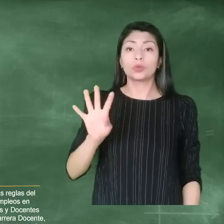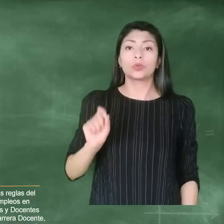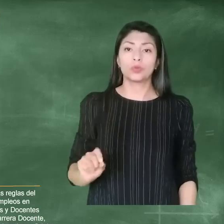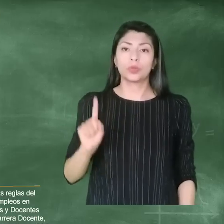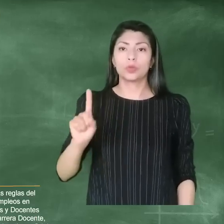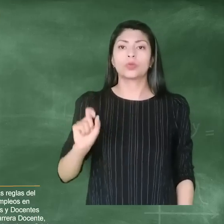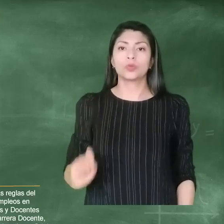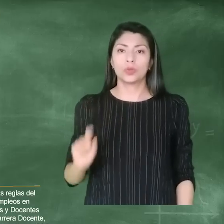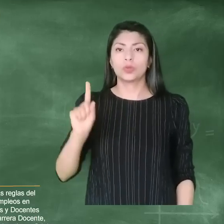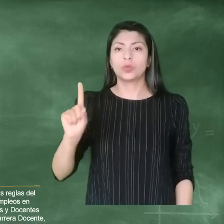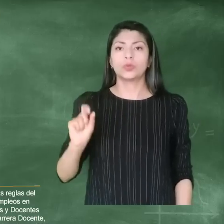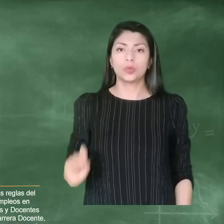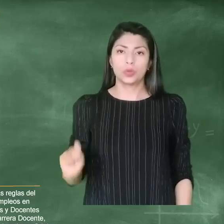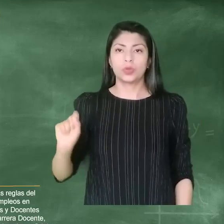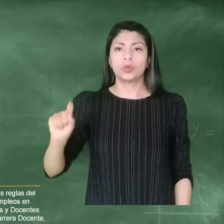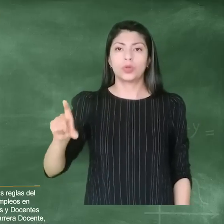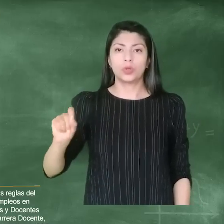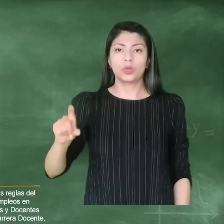2.4.1.1.10,